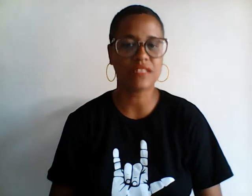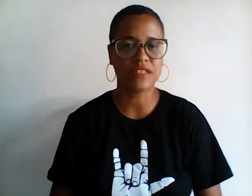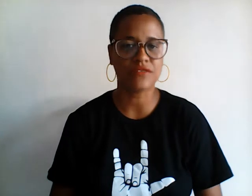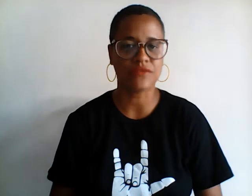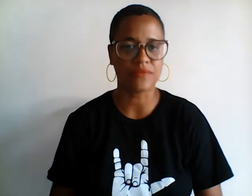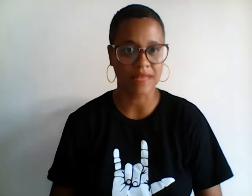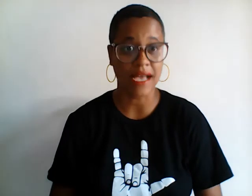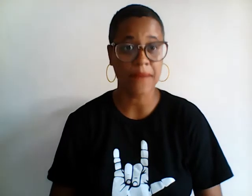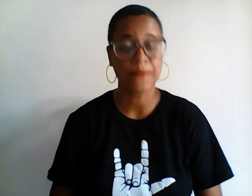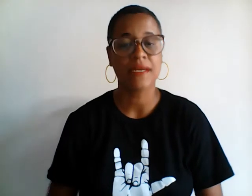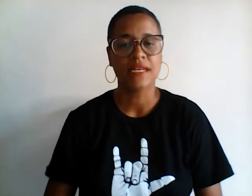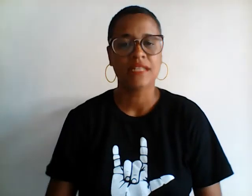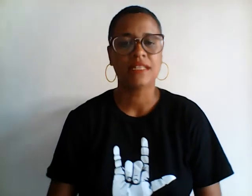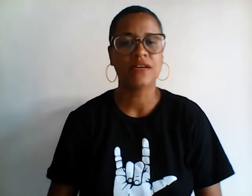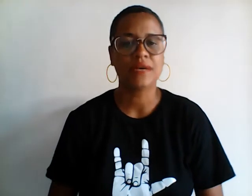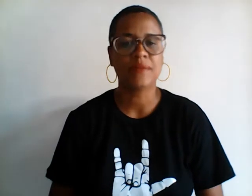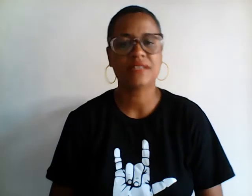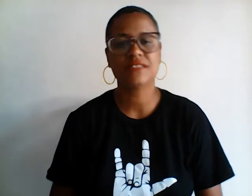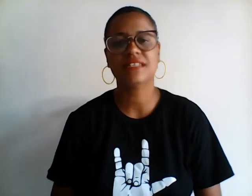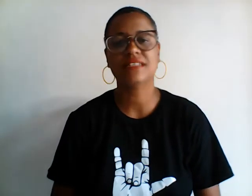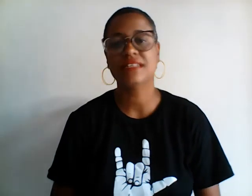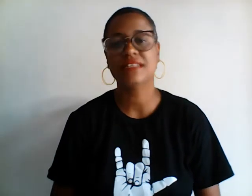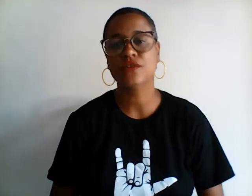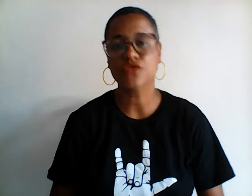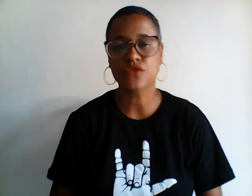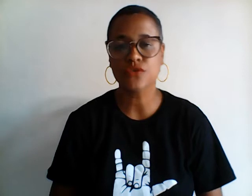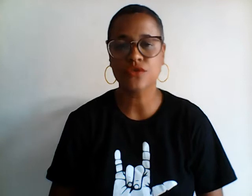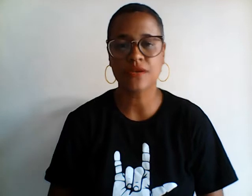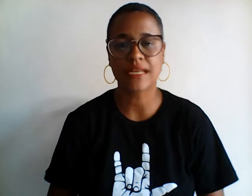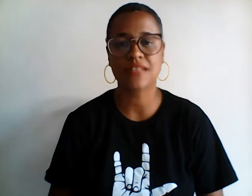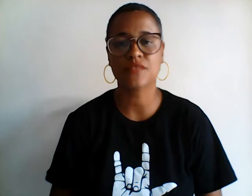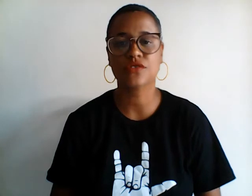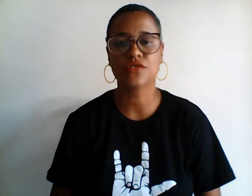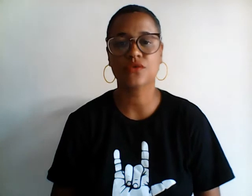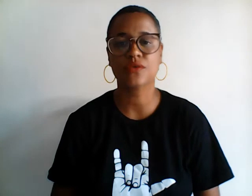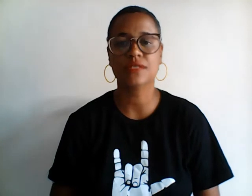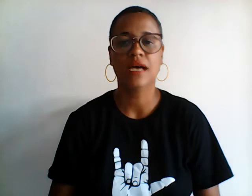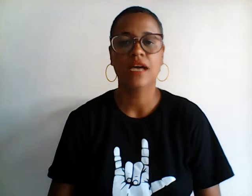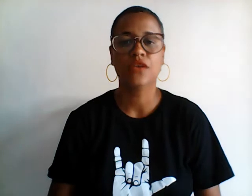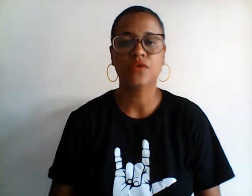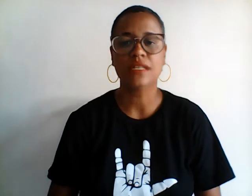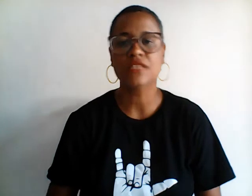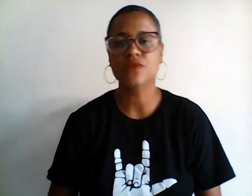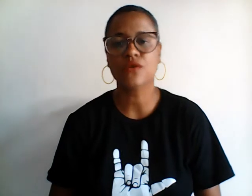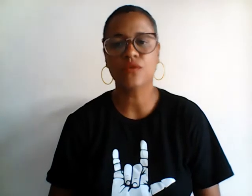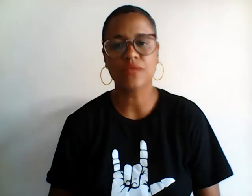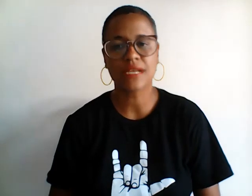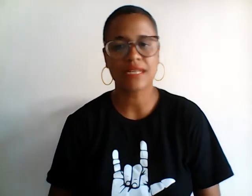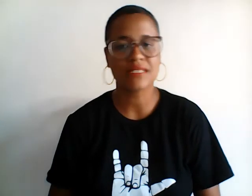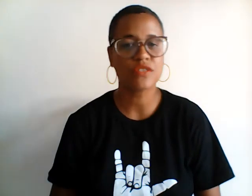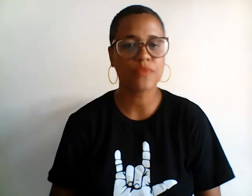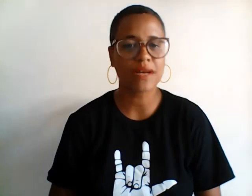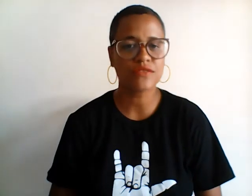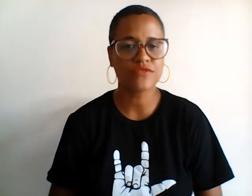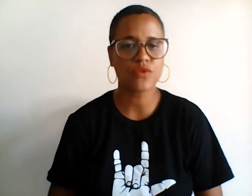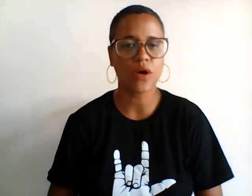auditivo, tá? Então é preciso a gente entender que os surdos são aquelas pessoas que utilizam a comunicação espaço-visual